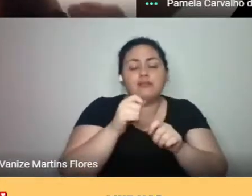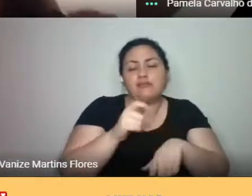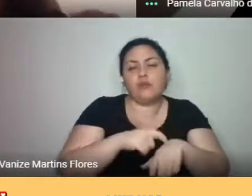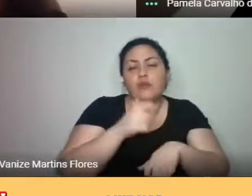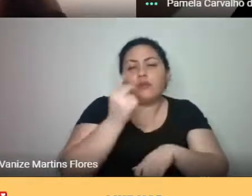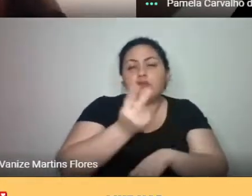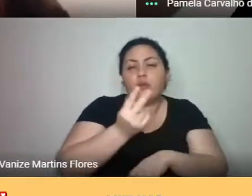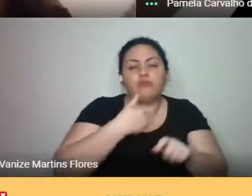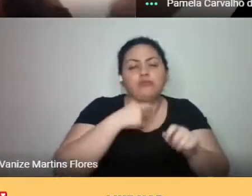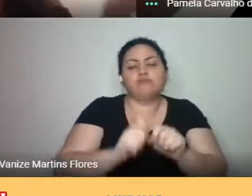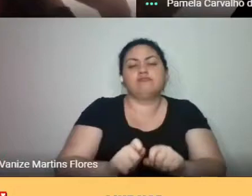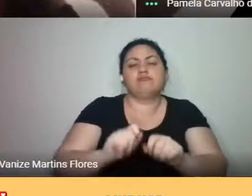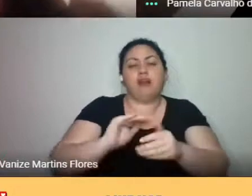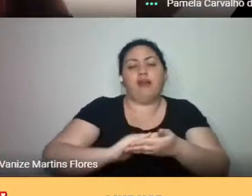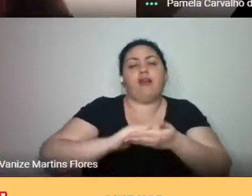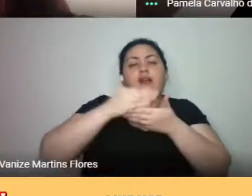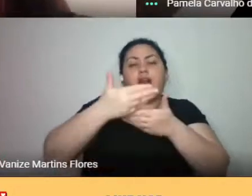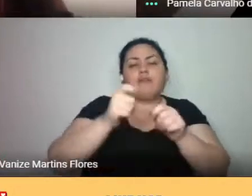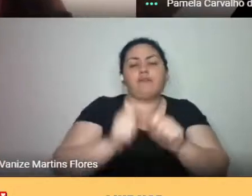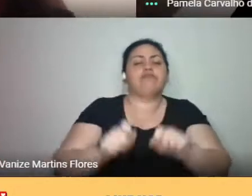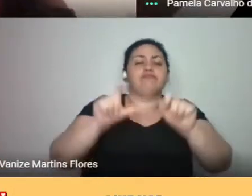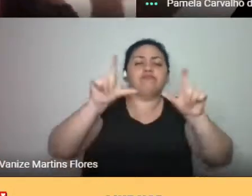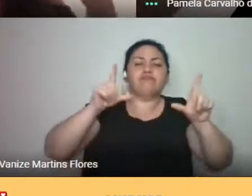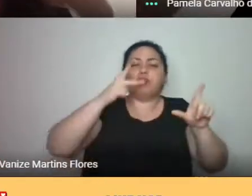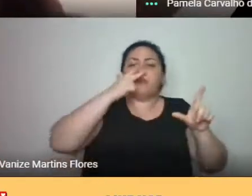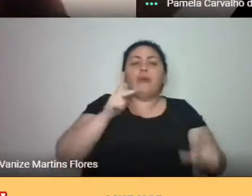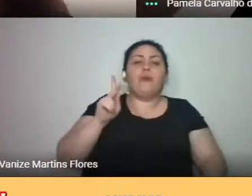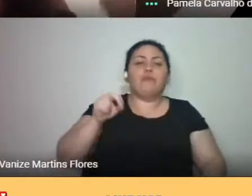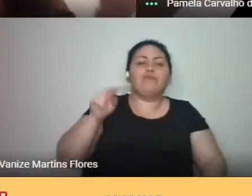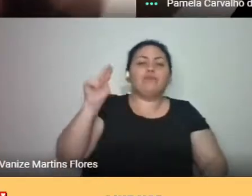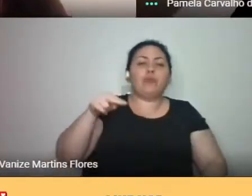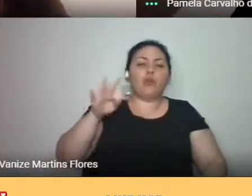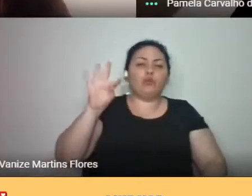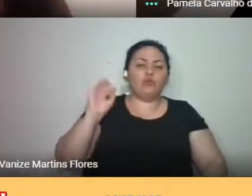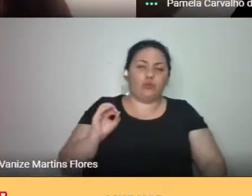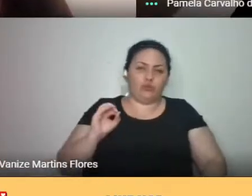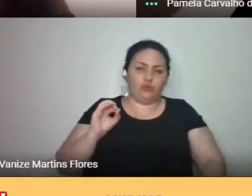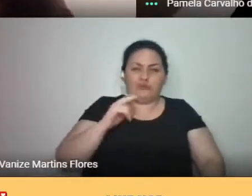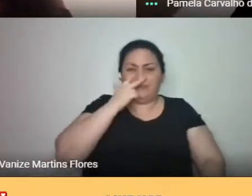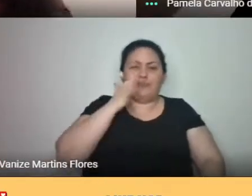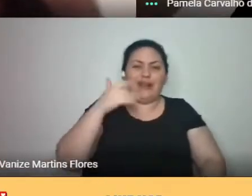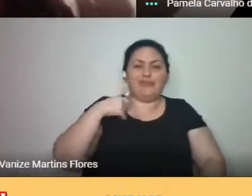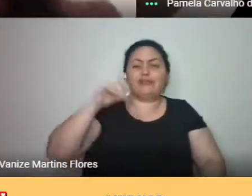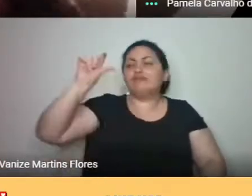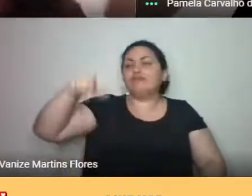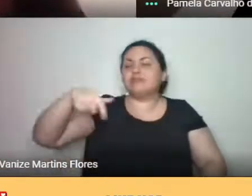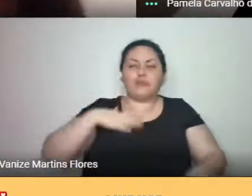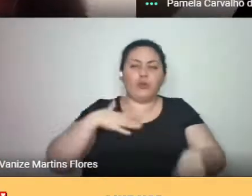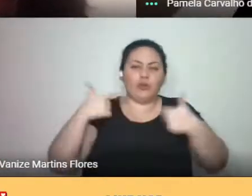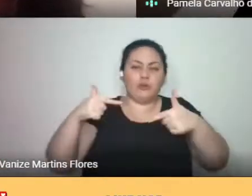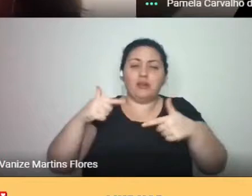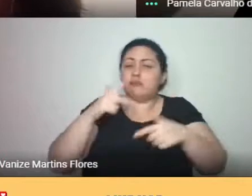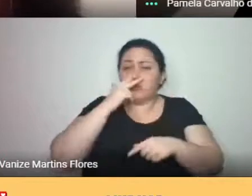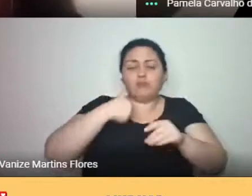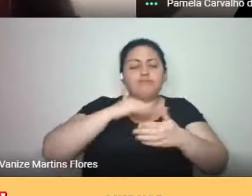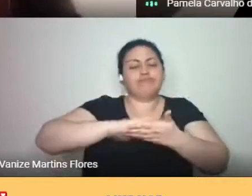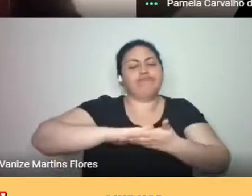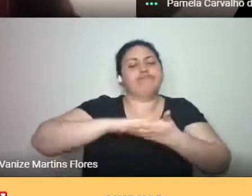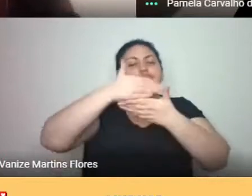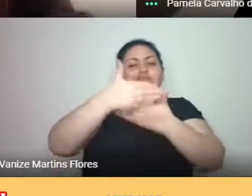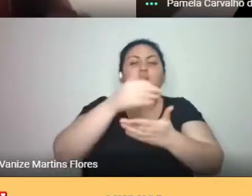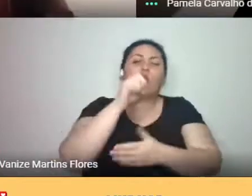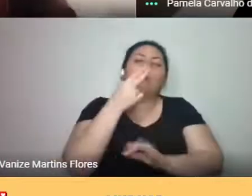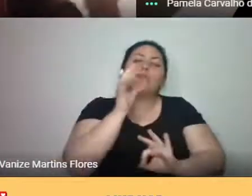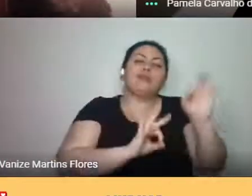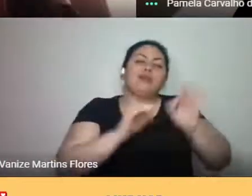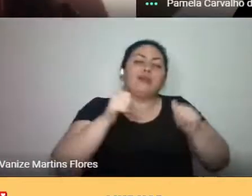trabalho, como se nós estivéssemos preparando a nossa mochila, o nosso material para a faculdade e não frequentar aquele